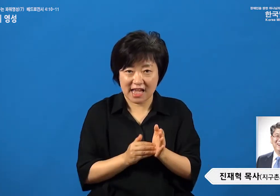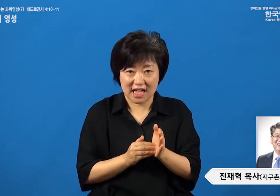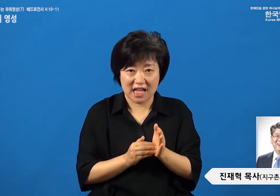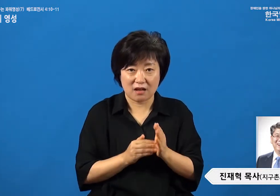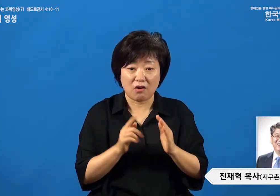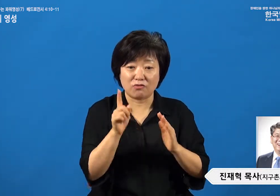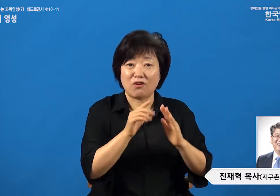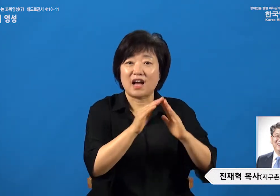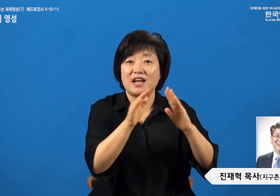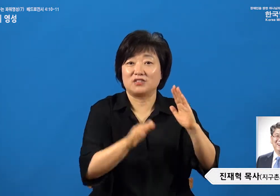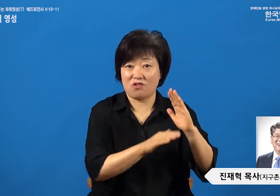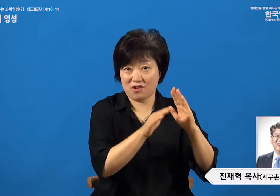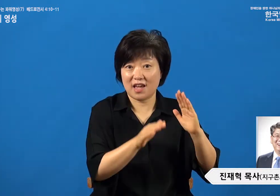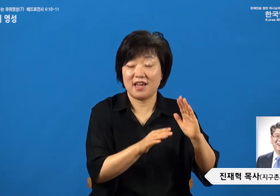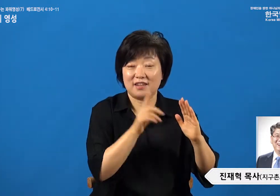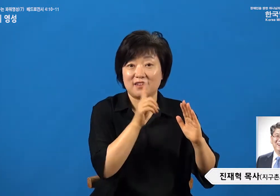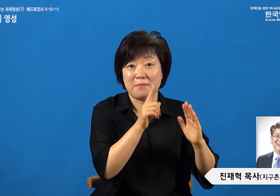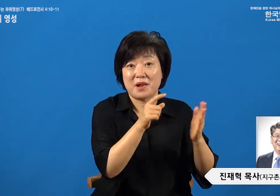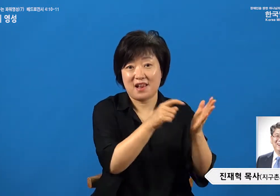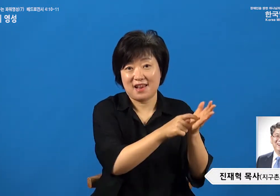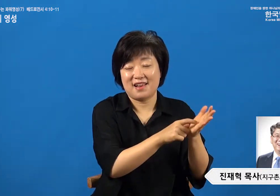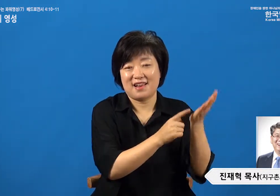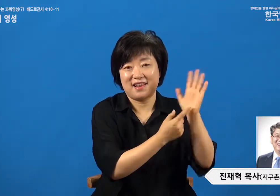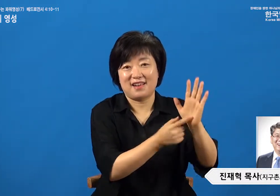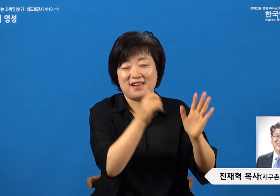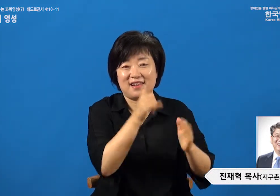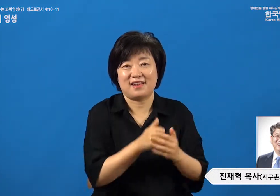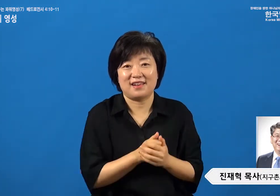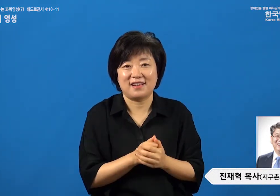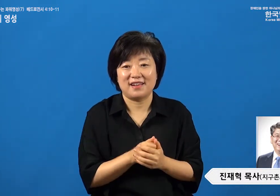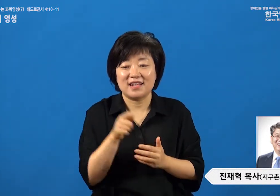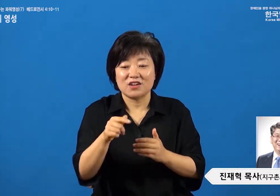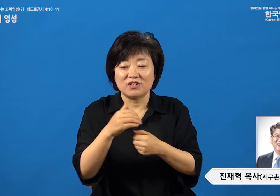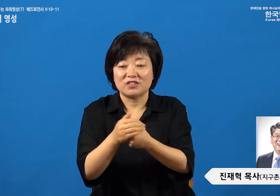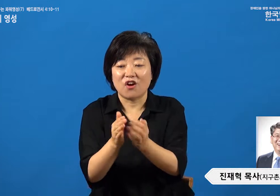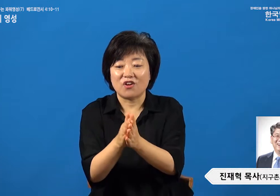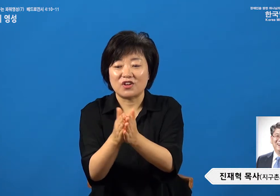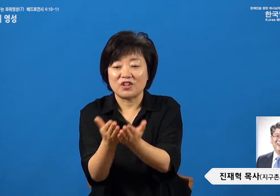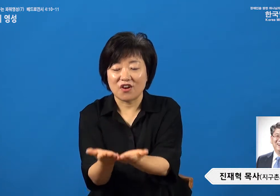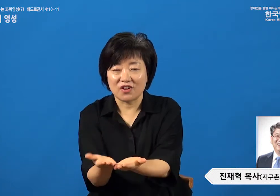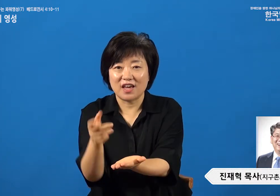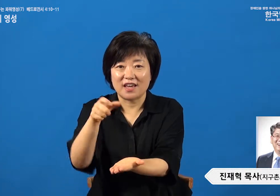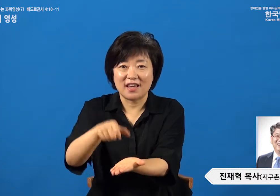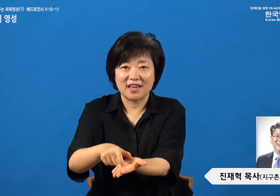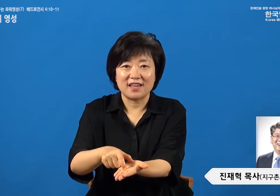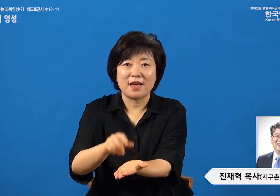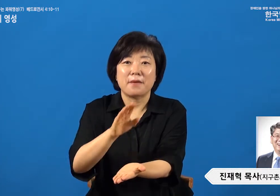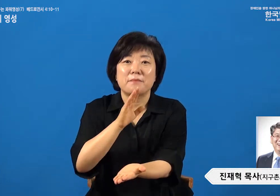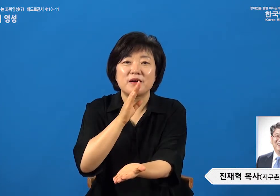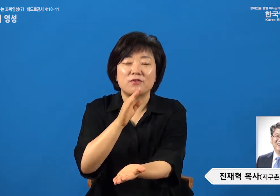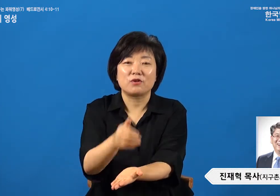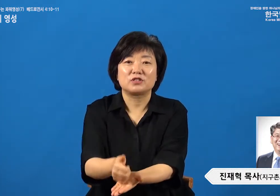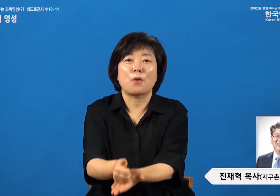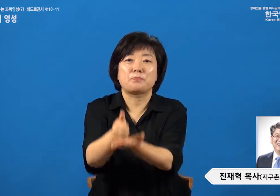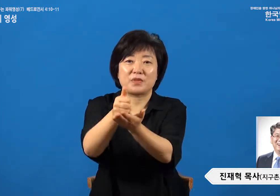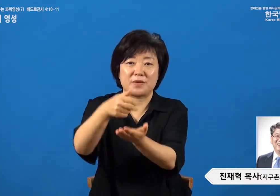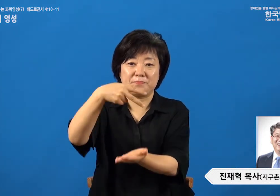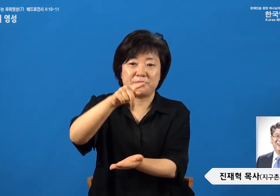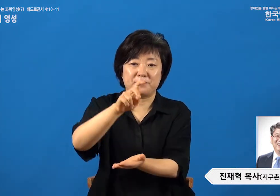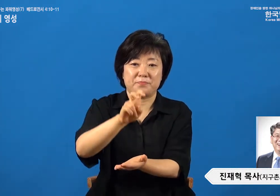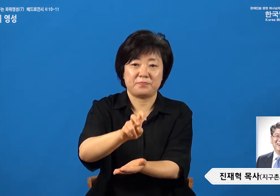삶의 목적. 성경은 바로 그것이 섬김이다 라고